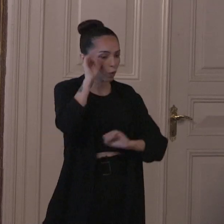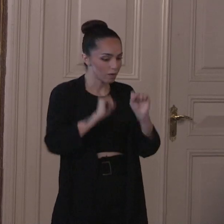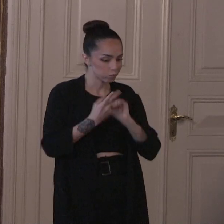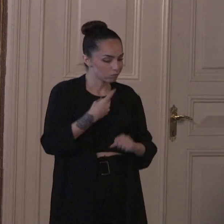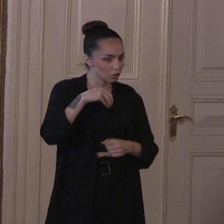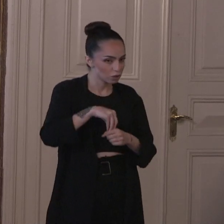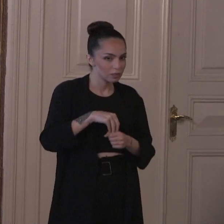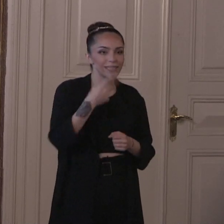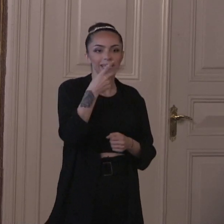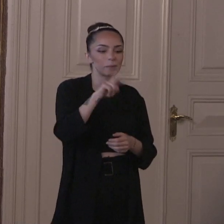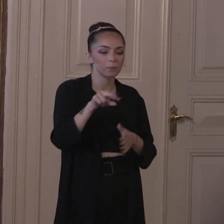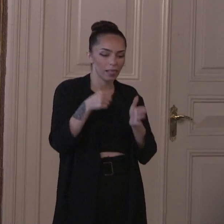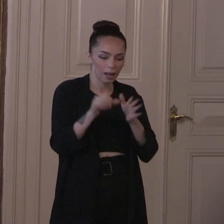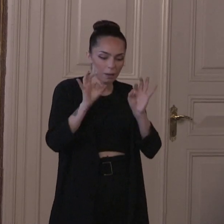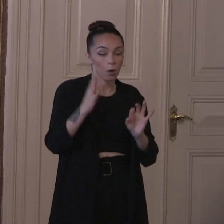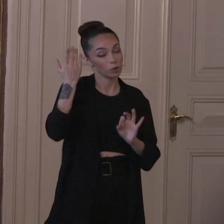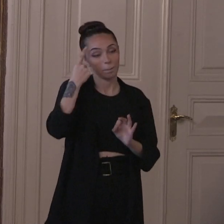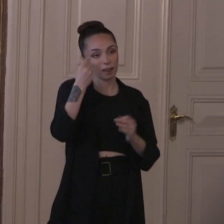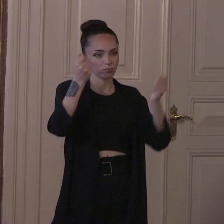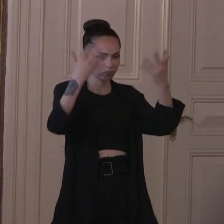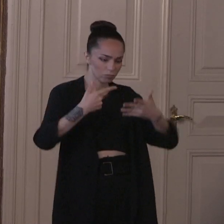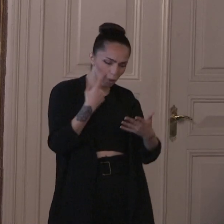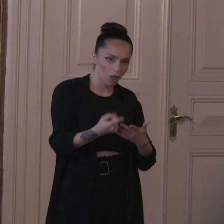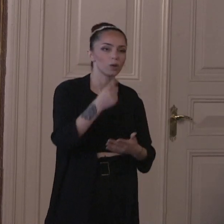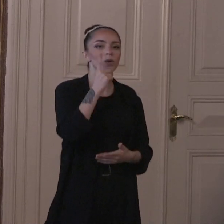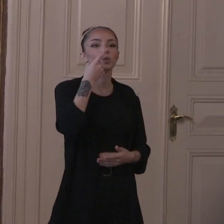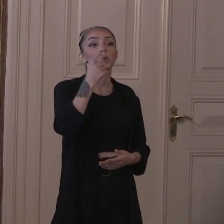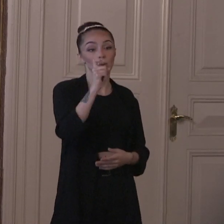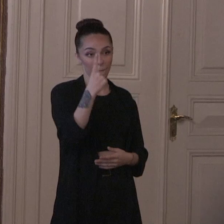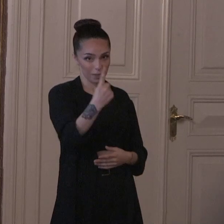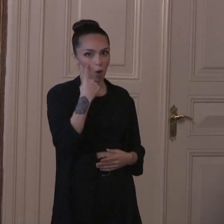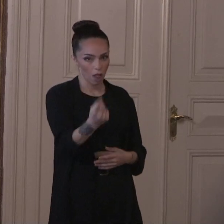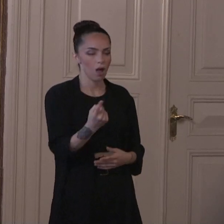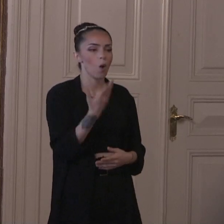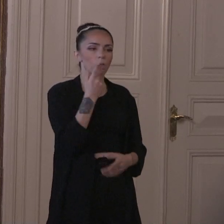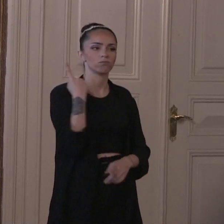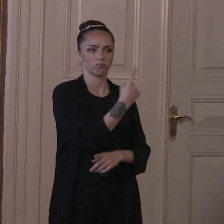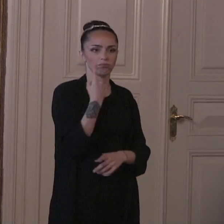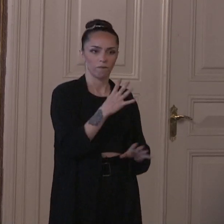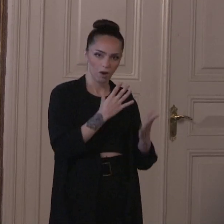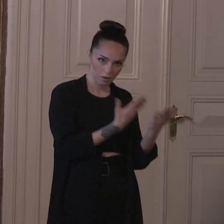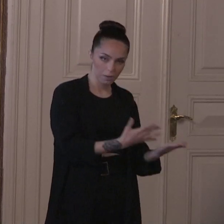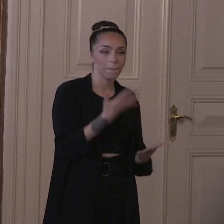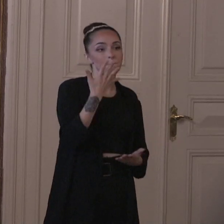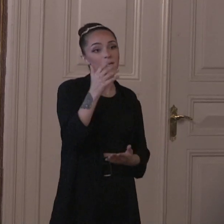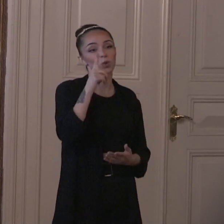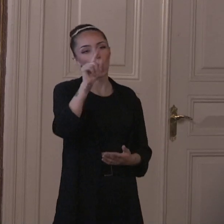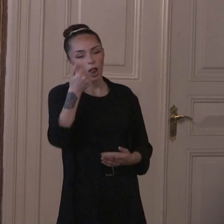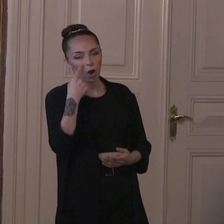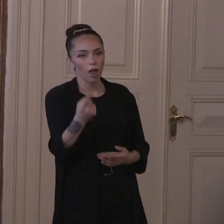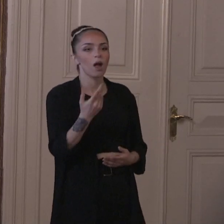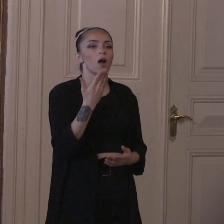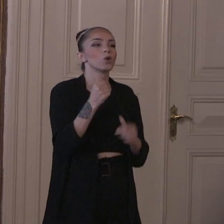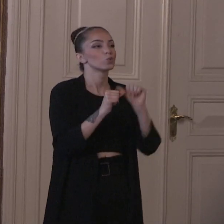Üniversitemizde 2022 yılı verilerine göre 91'i örgün eğitimde, 5016'sı açık uzaktan eğitim fakültelerimizde